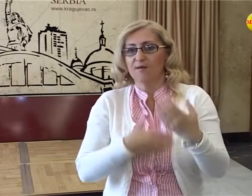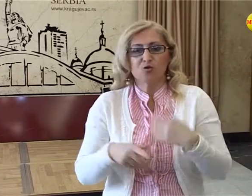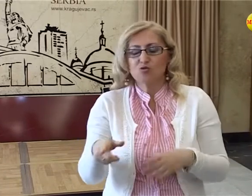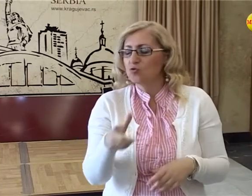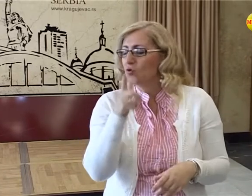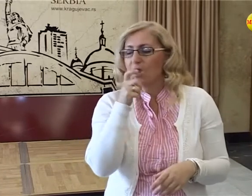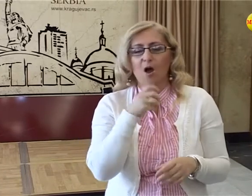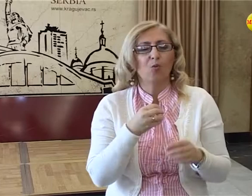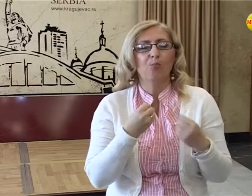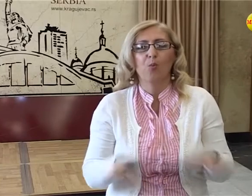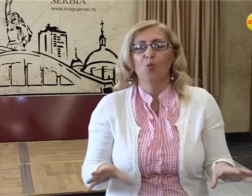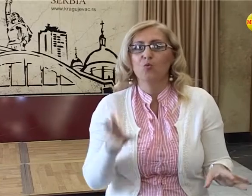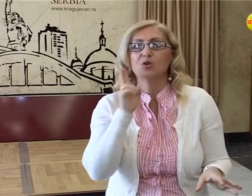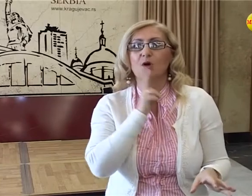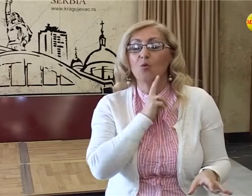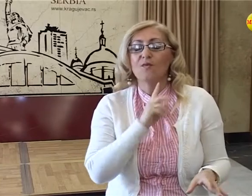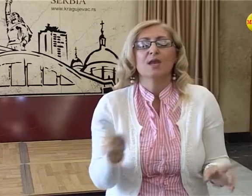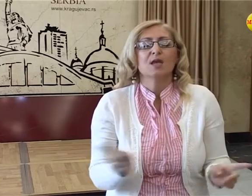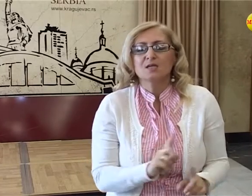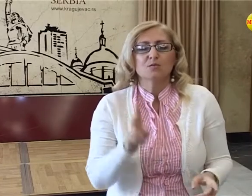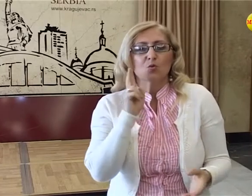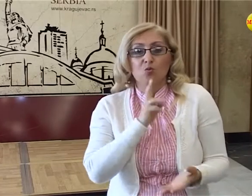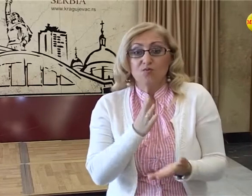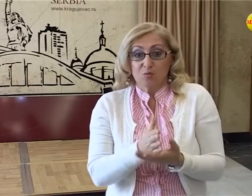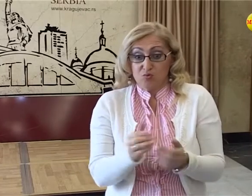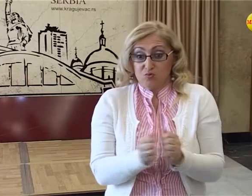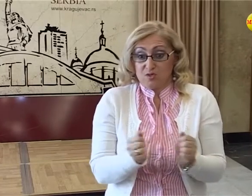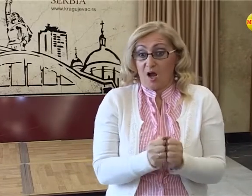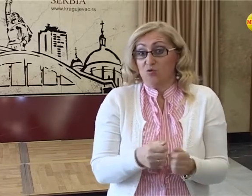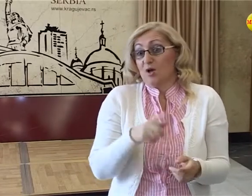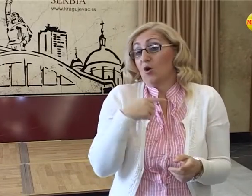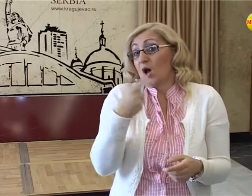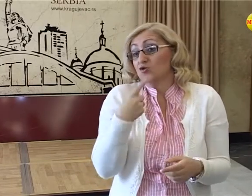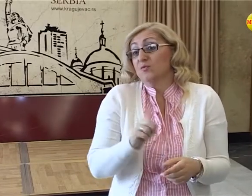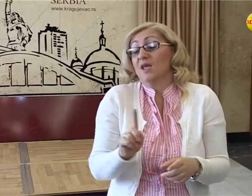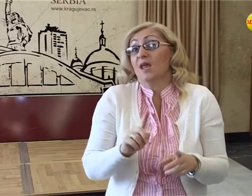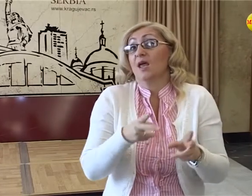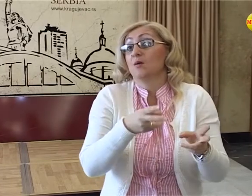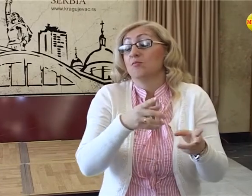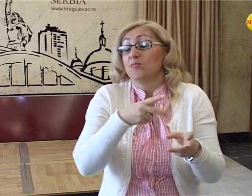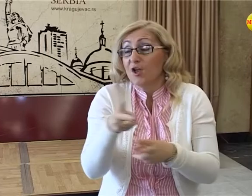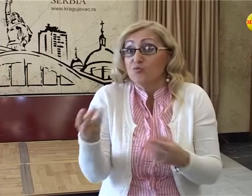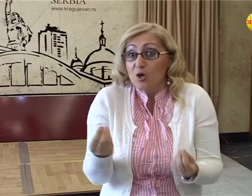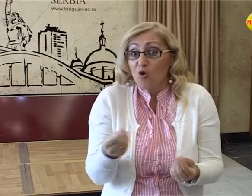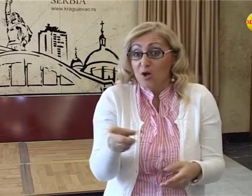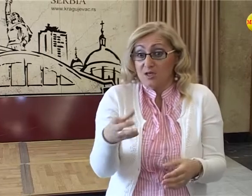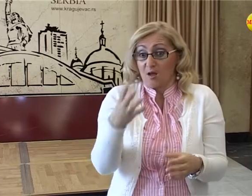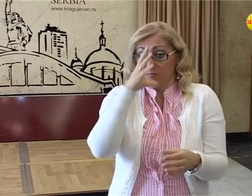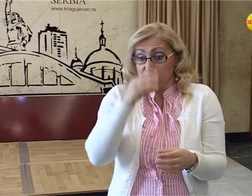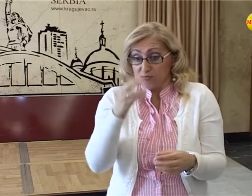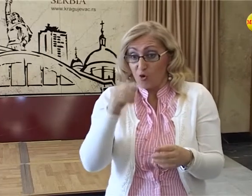Gluvi i druge kategorije invalida, naravno, govorim sada o gluvima, da zaista imaju loše obrazovanje.